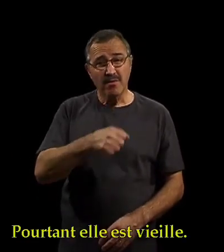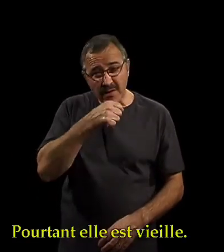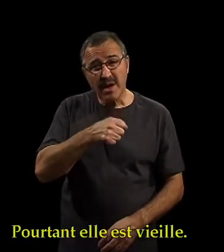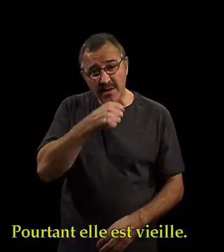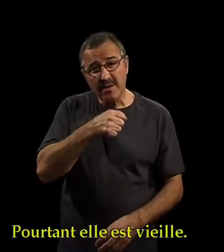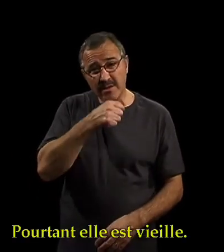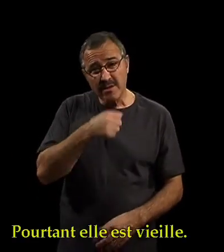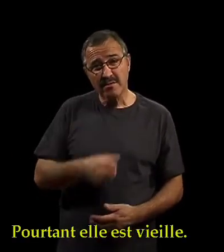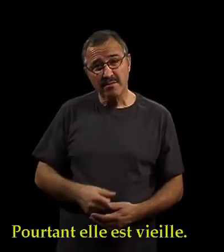Pourtant, elle est vieille.